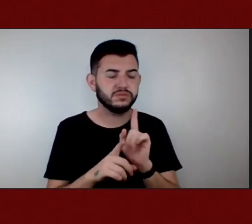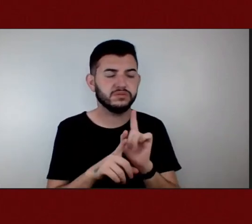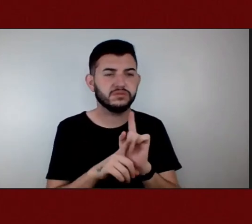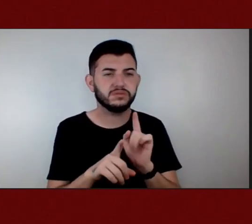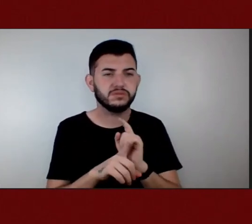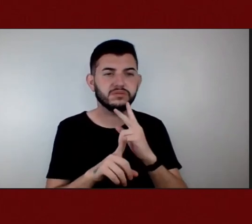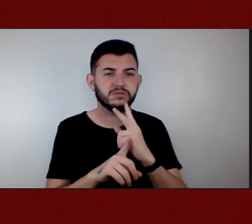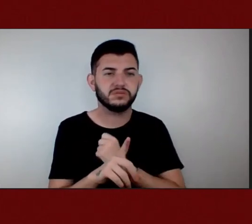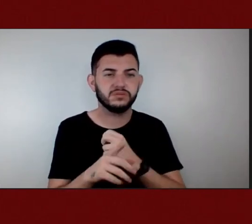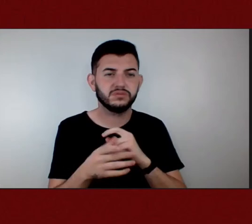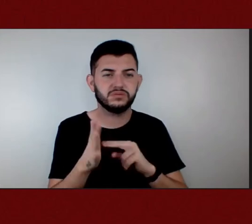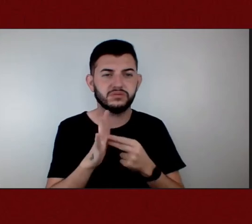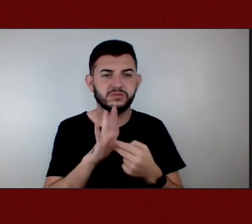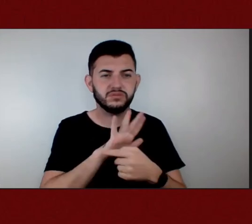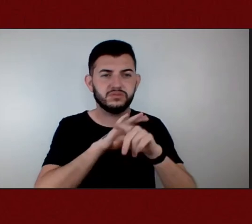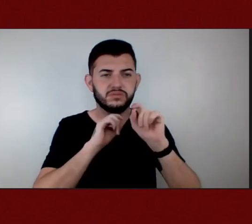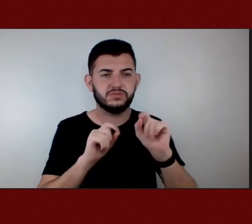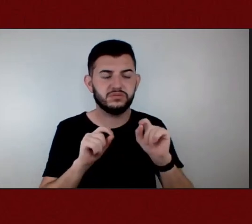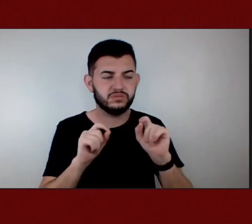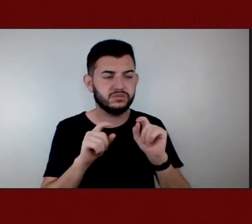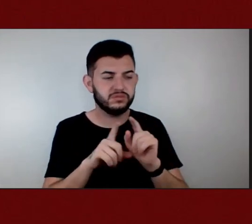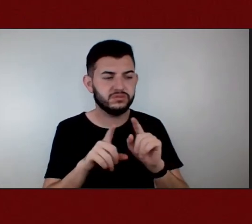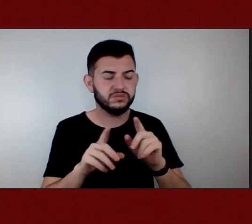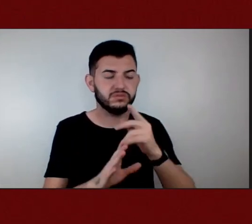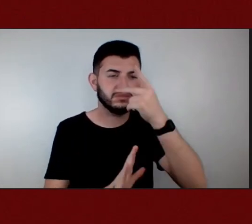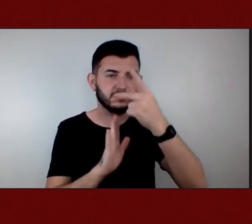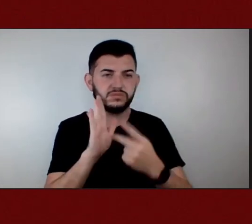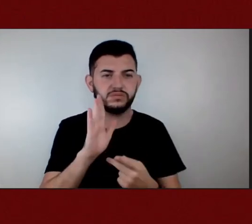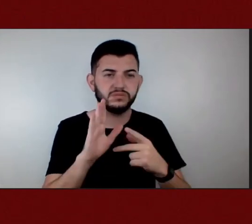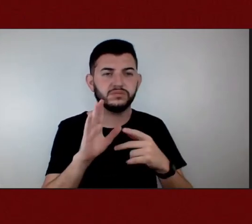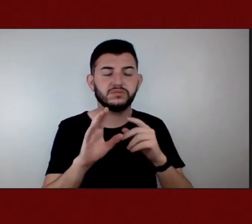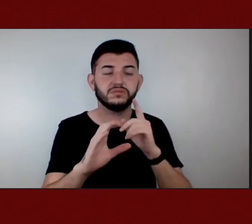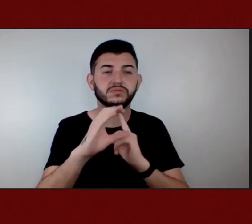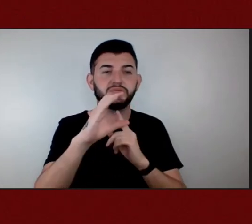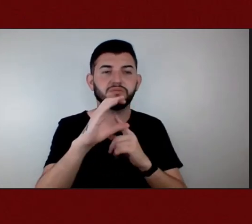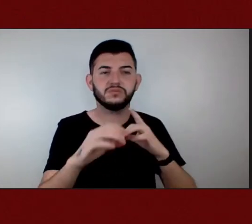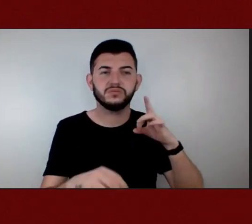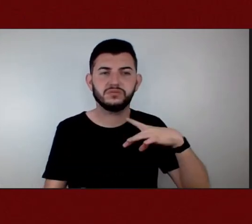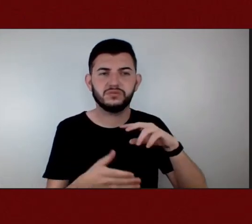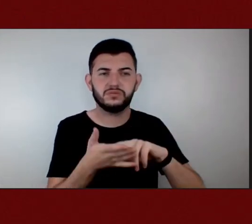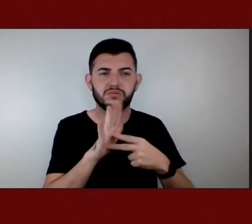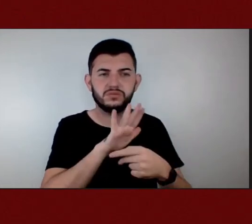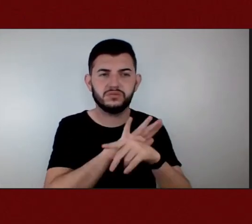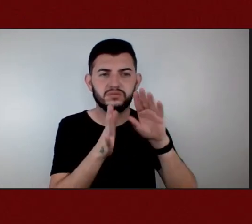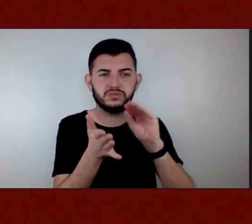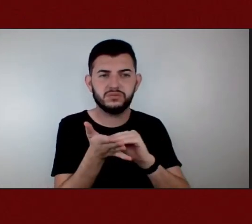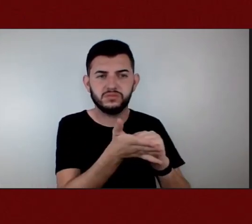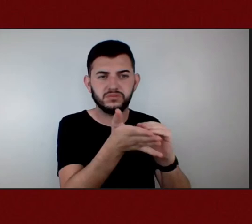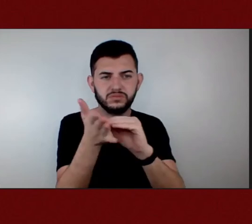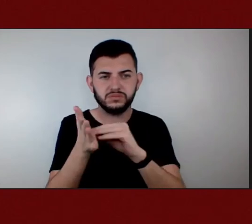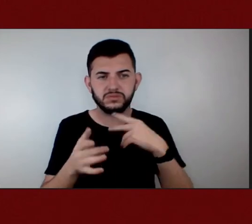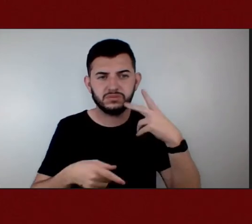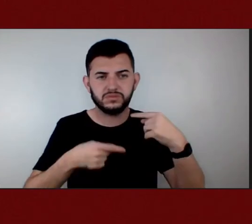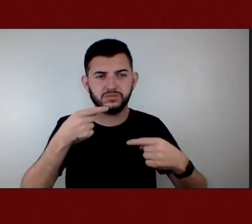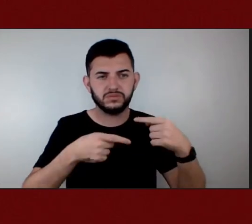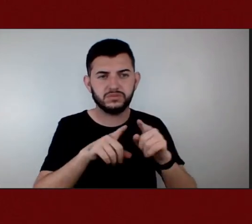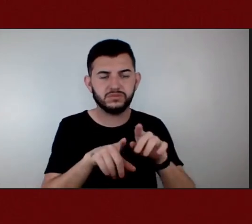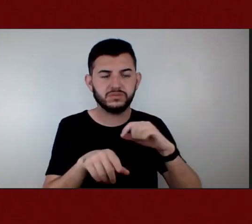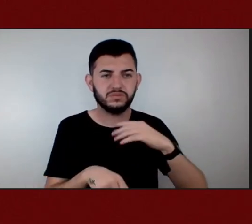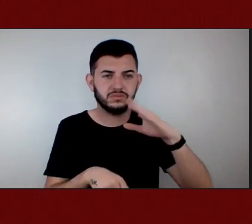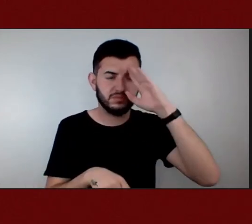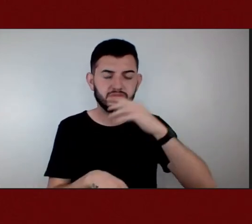do projeto comunista chileno. Era a falta da política militar e a ausência de uma força militar própria.